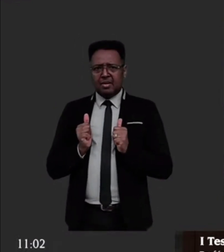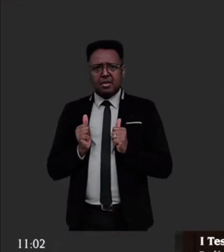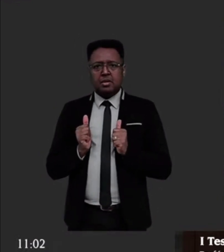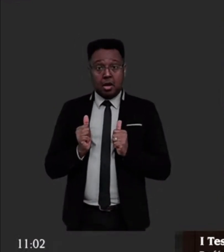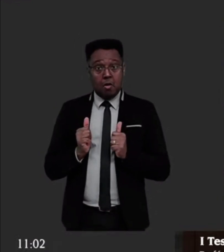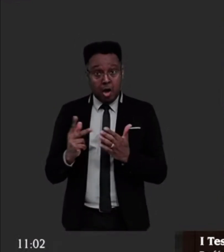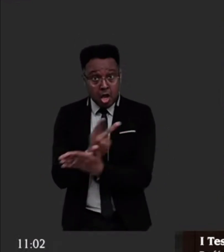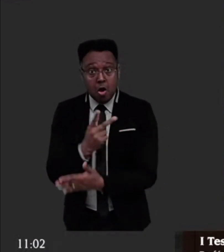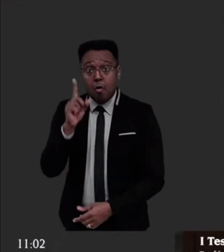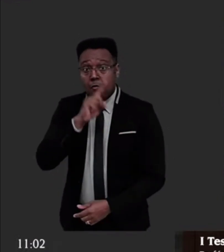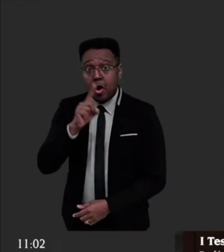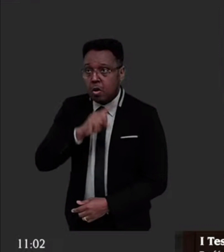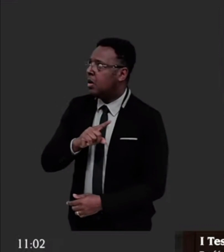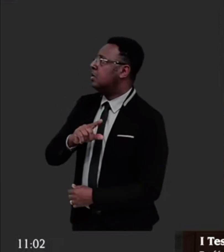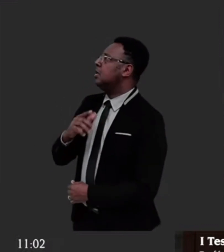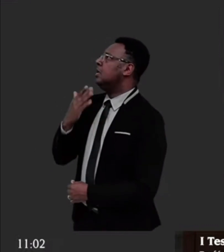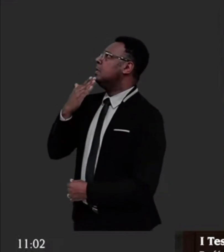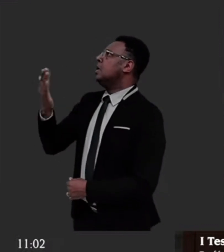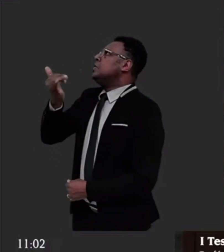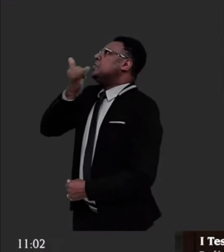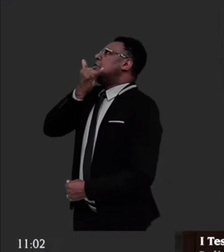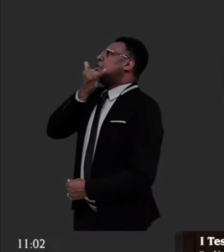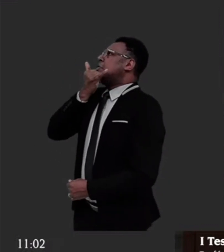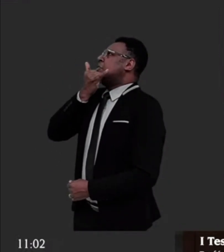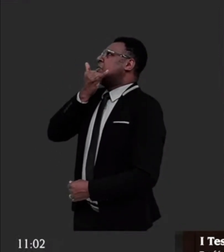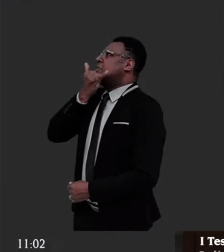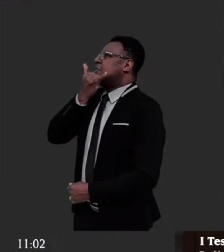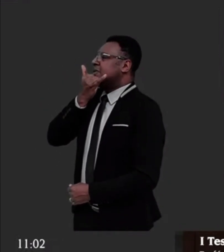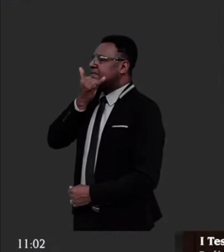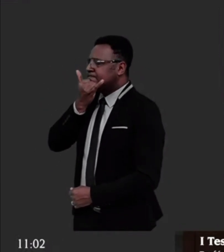esconder, falhei hoje, perdoa-me.